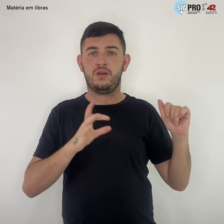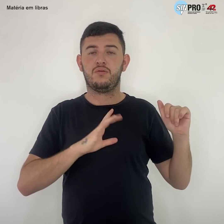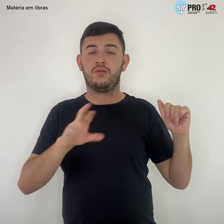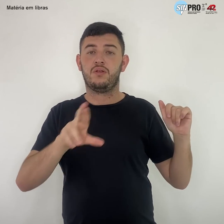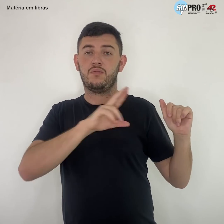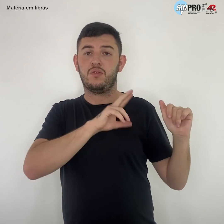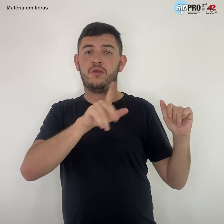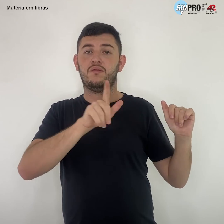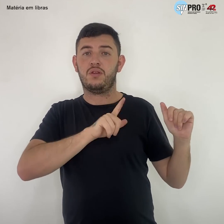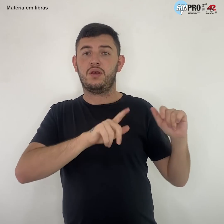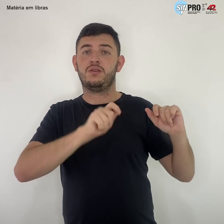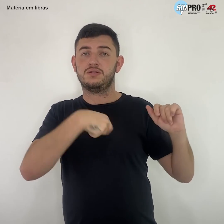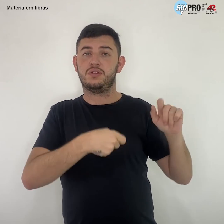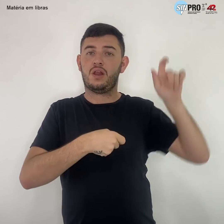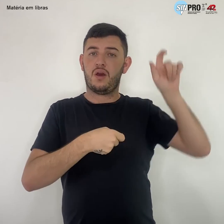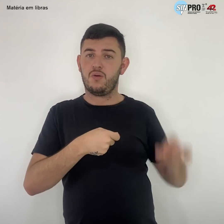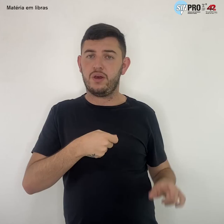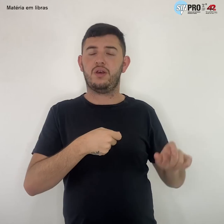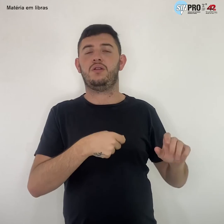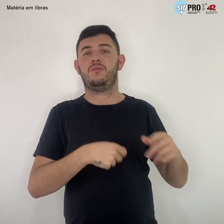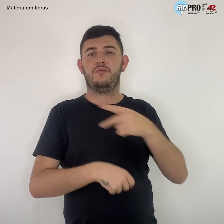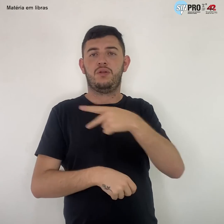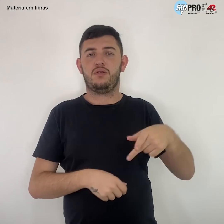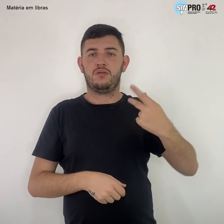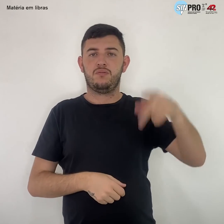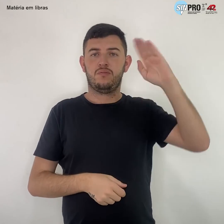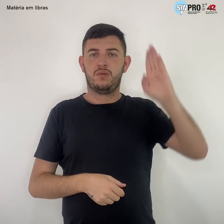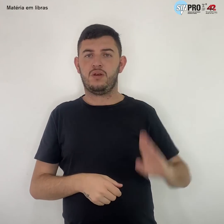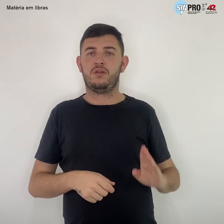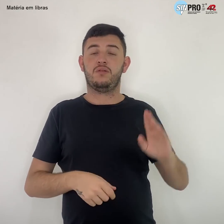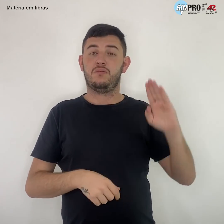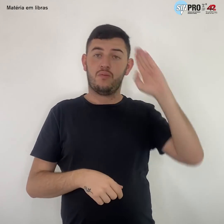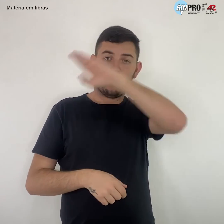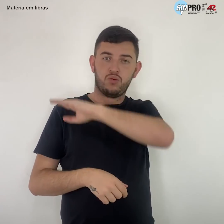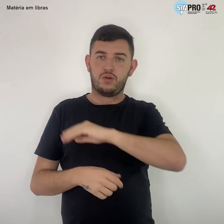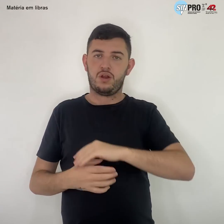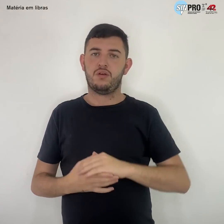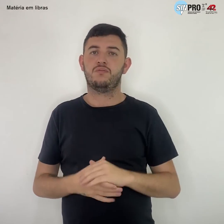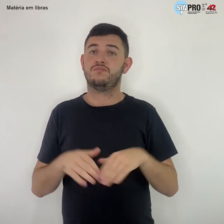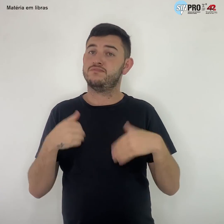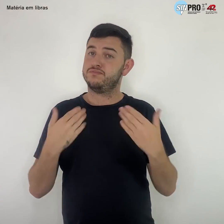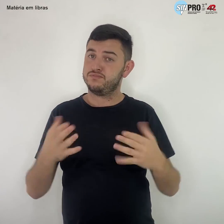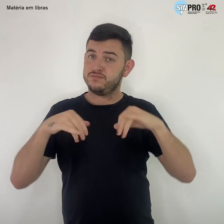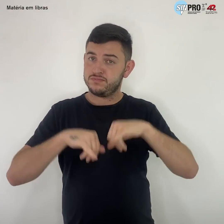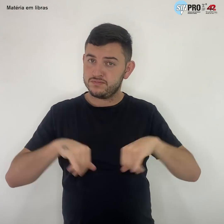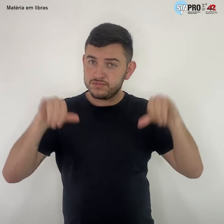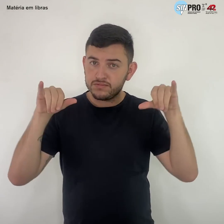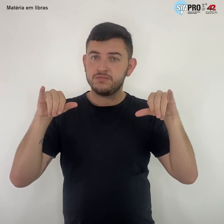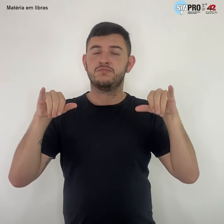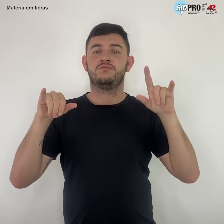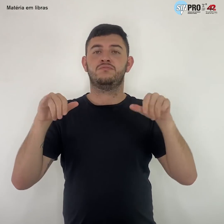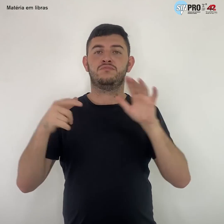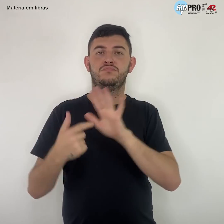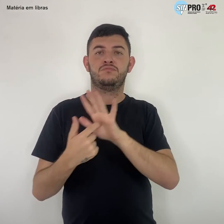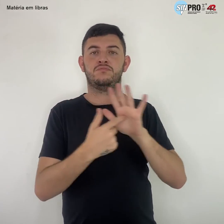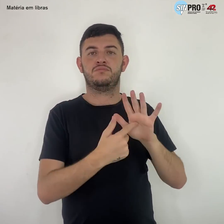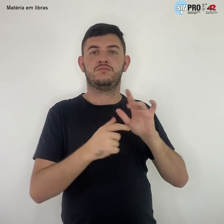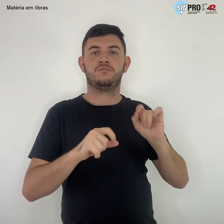da República, Jair Bolsonaro. No lançamento da campanha, foi exposta no viaduto da rodoviária